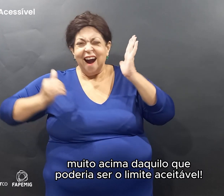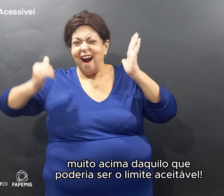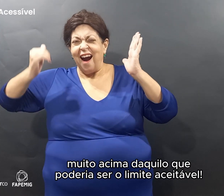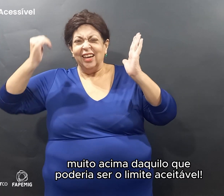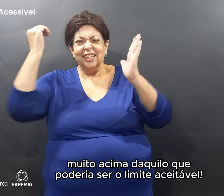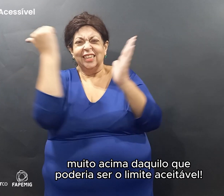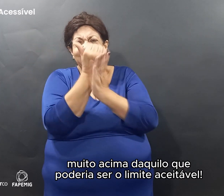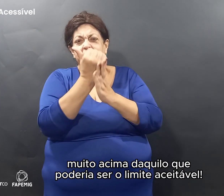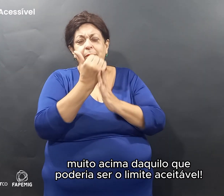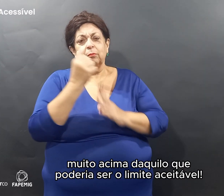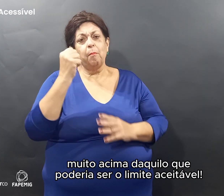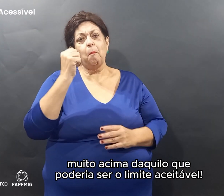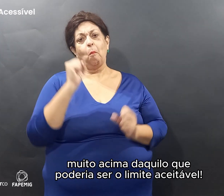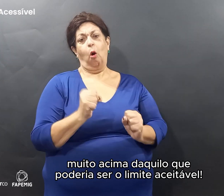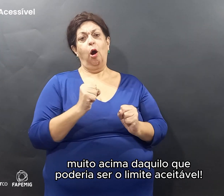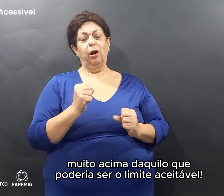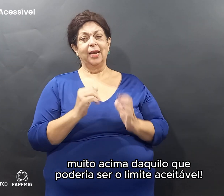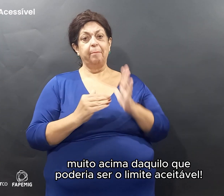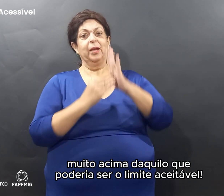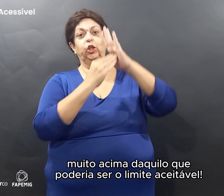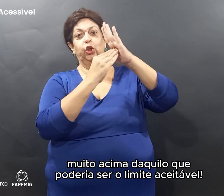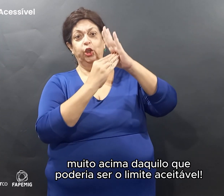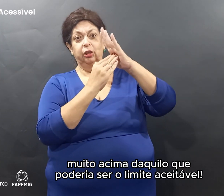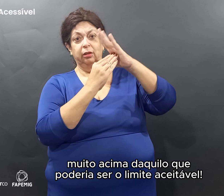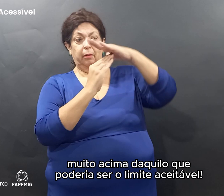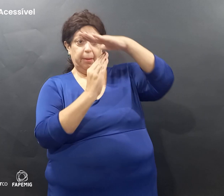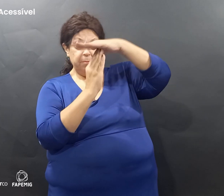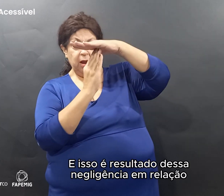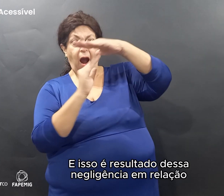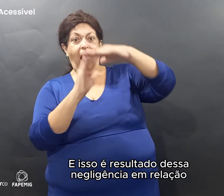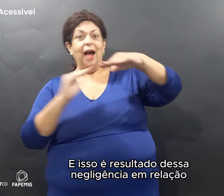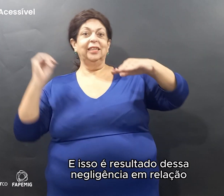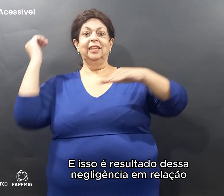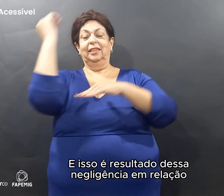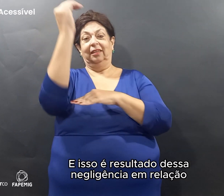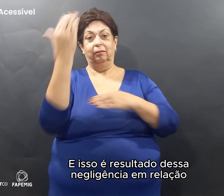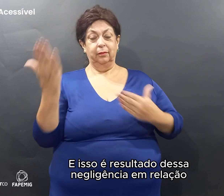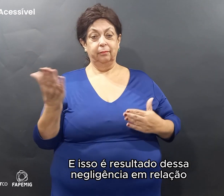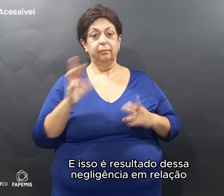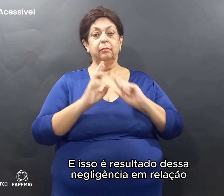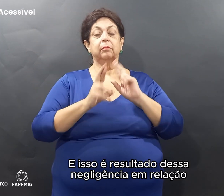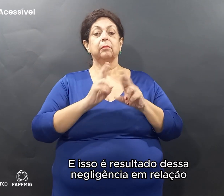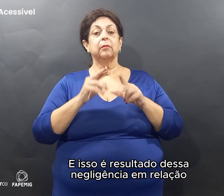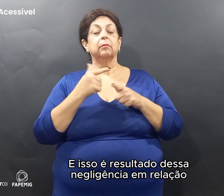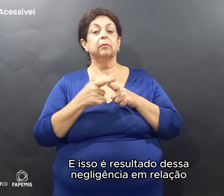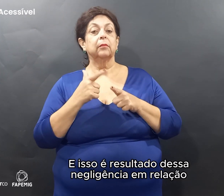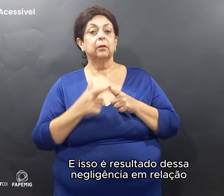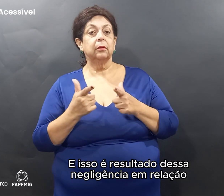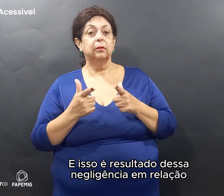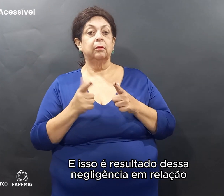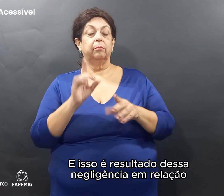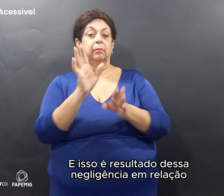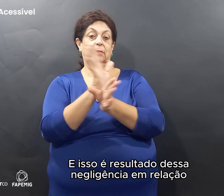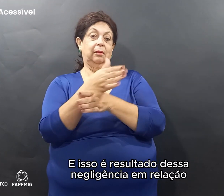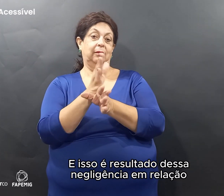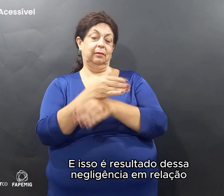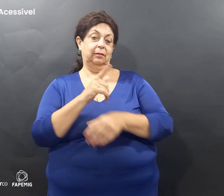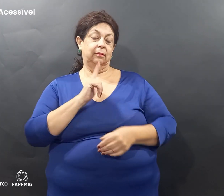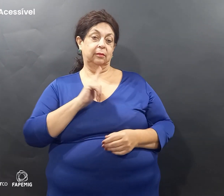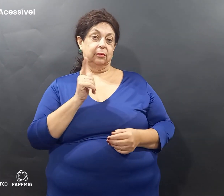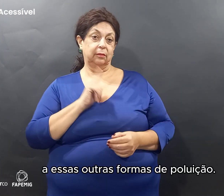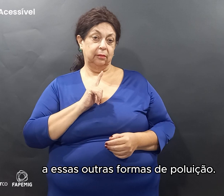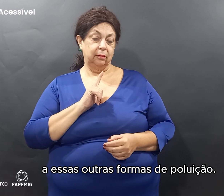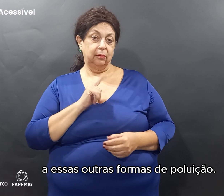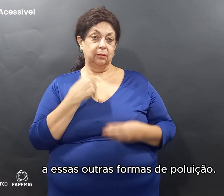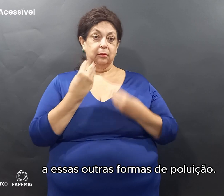que poderia ser ali o limite aceitável, né? E isso é resultado dessa negligência em